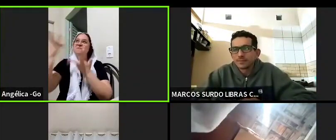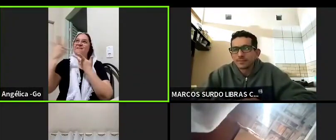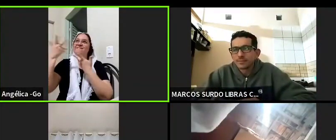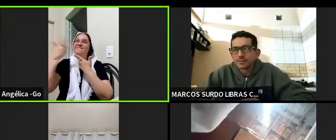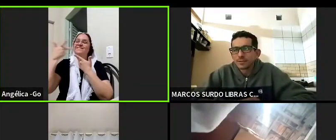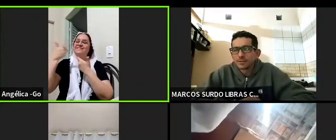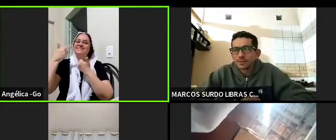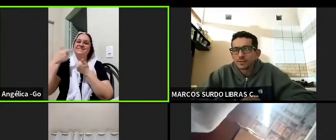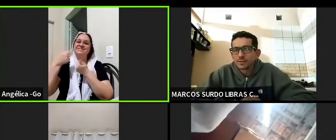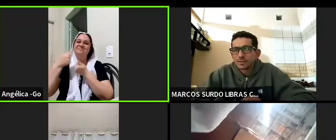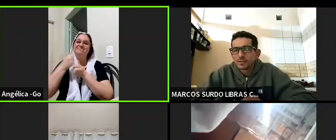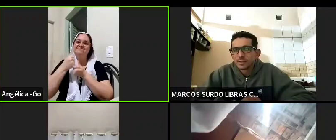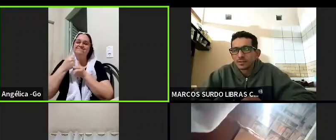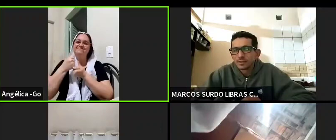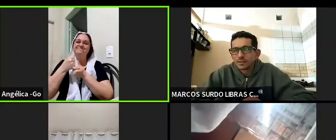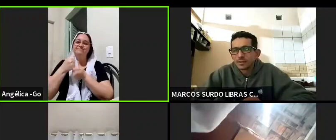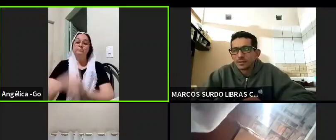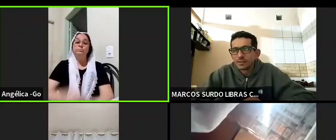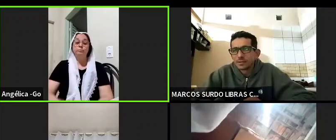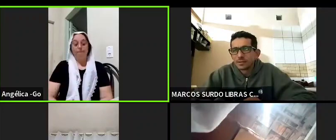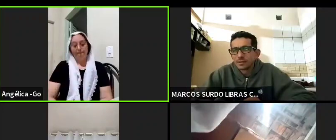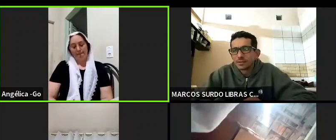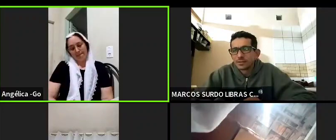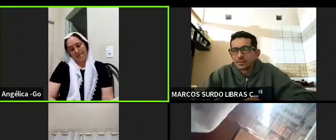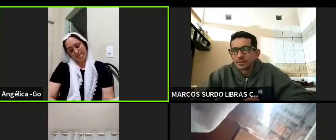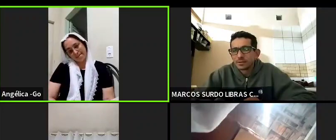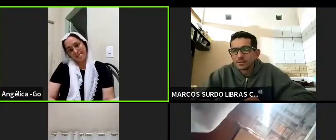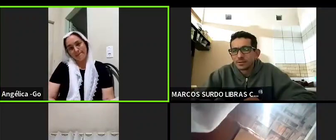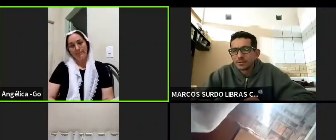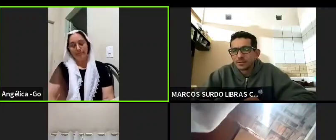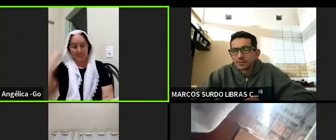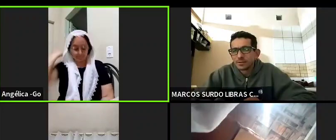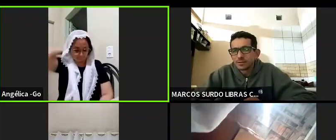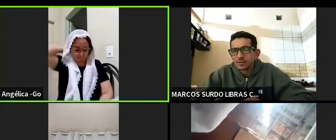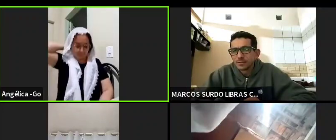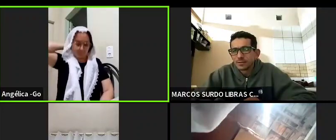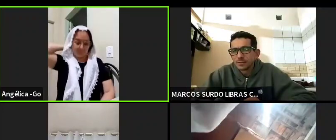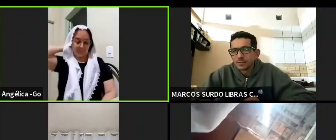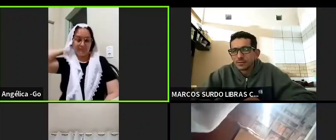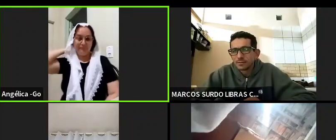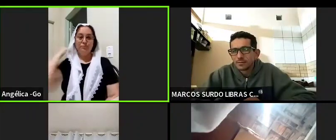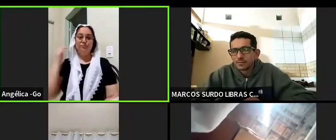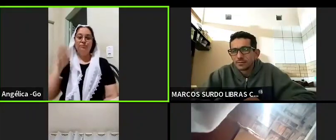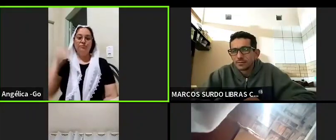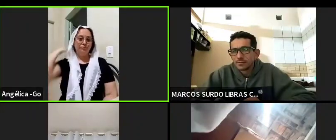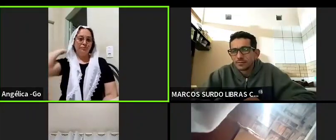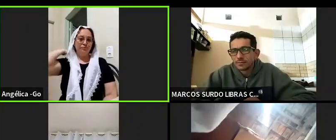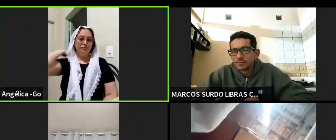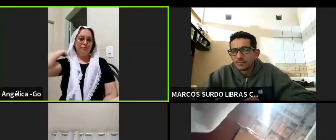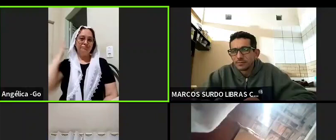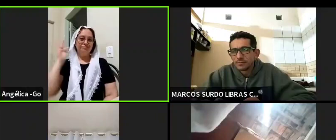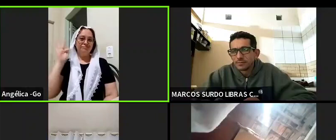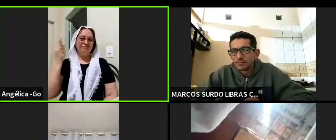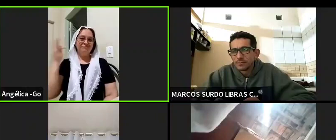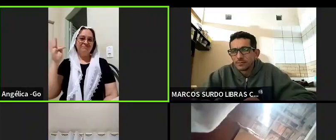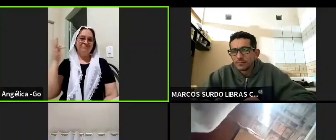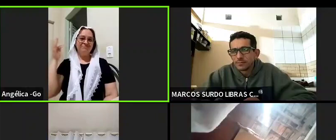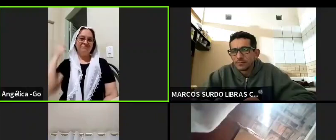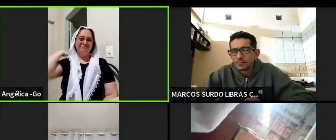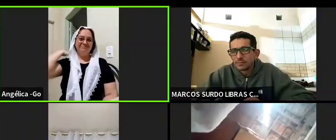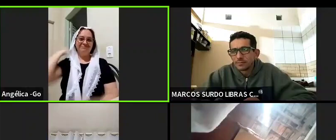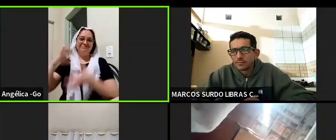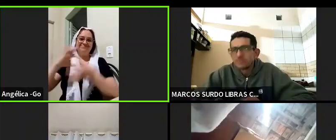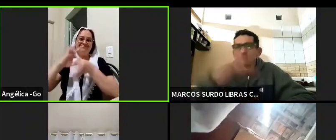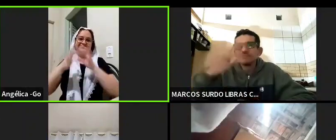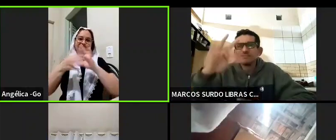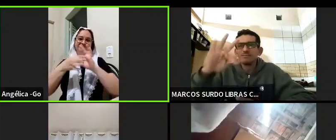Ele quer somente ver uma família sem rumo, sem destino. Ele quer ver somente uma